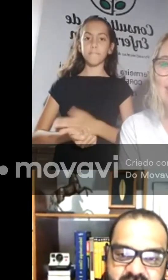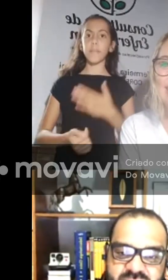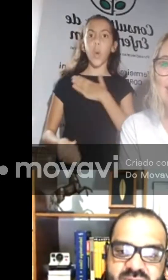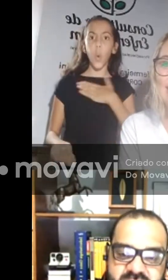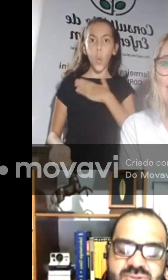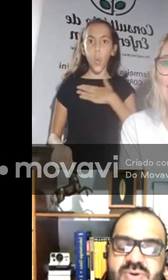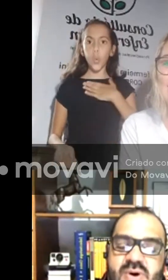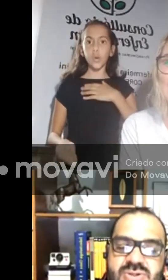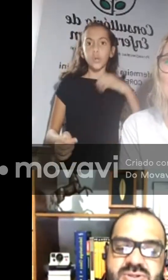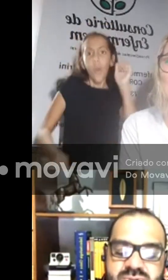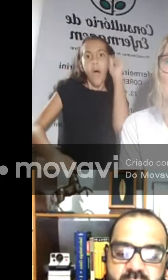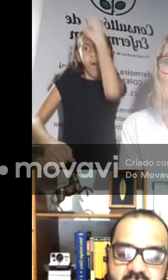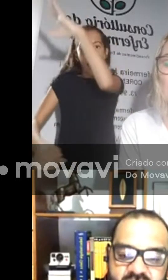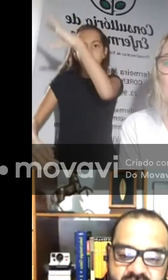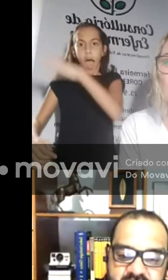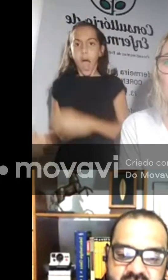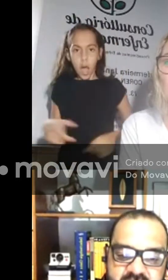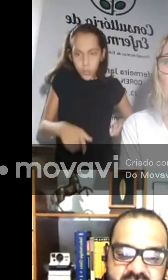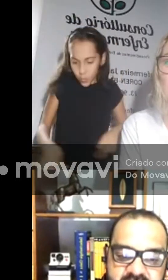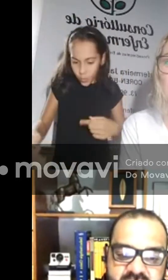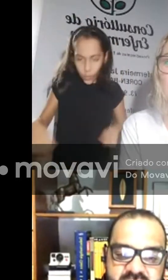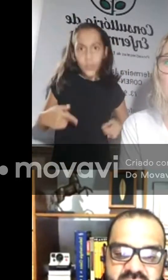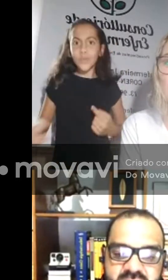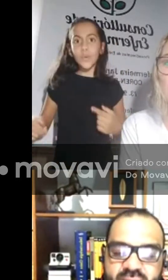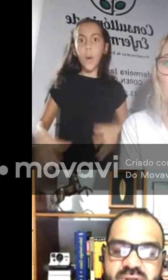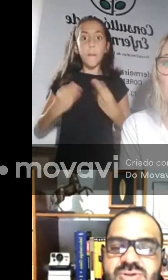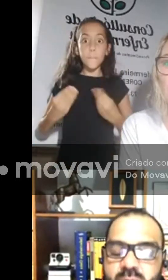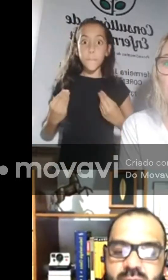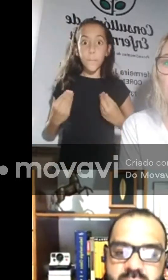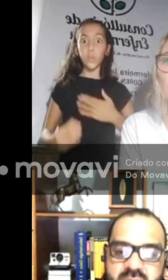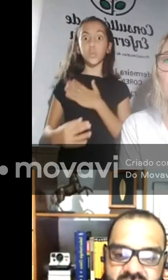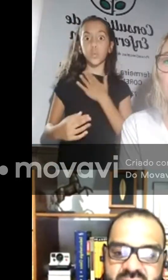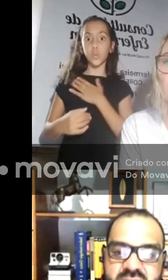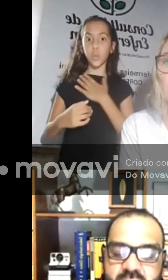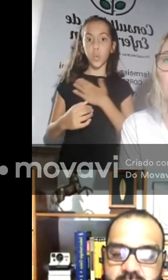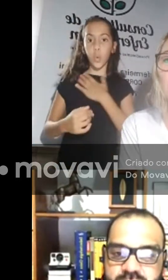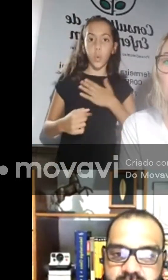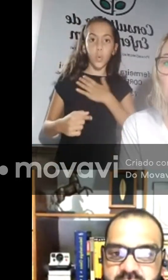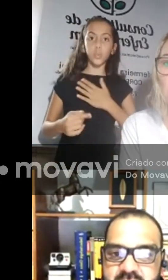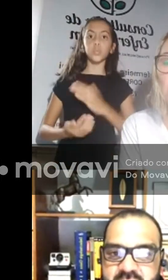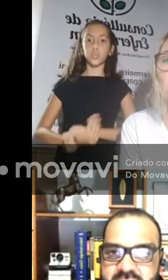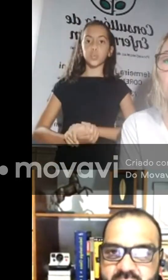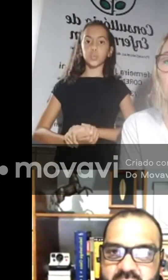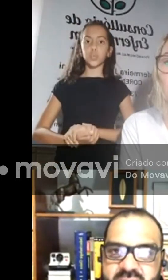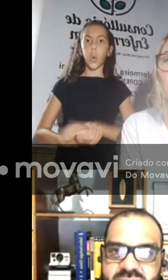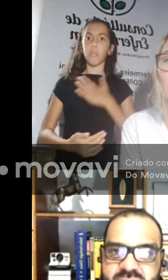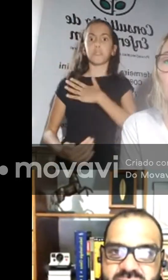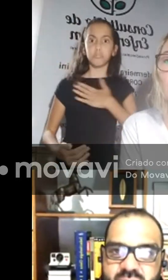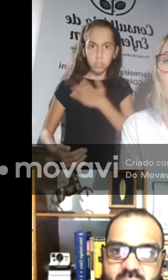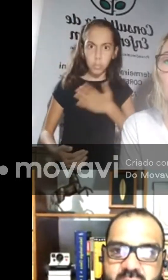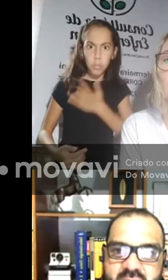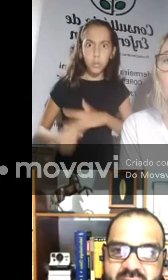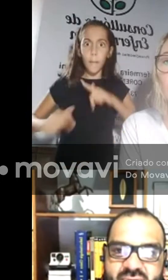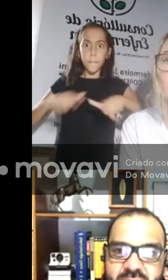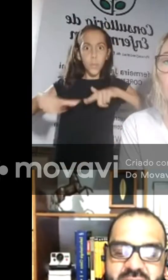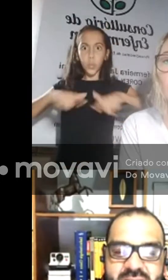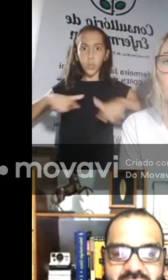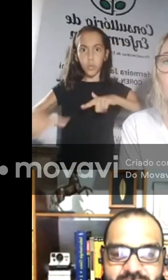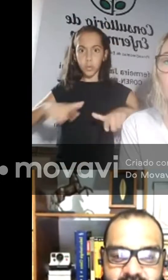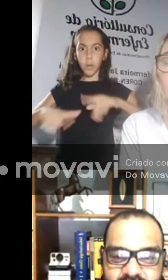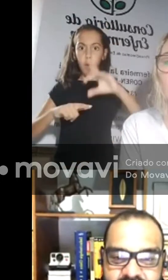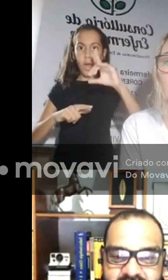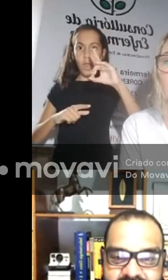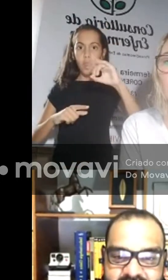geral. Acho que isso move e influenciou muito minha vida como um todo. Então é isso. O Diogo é